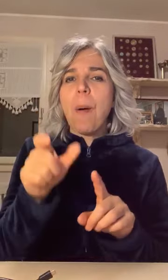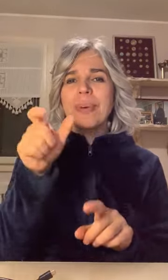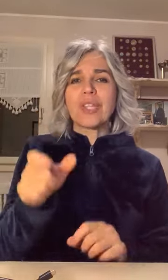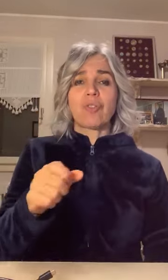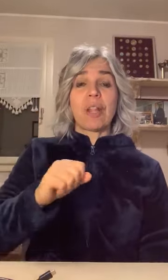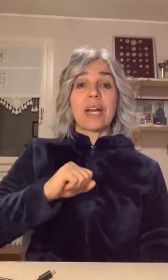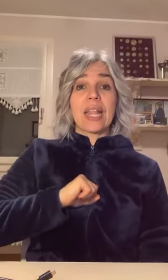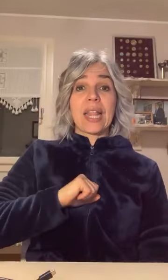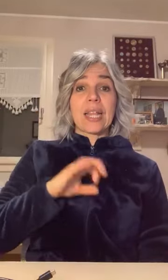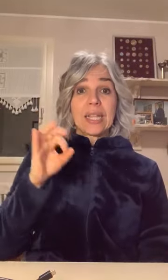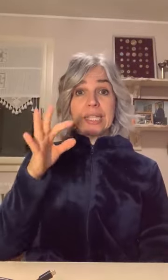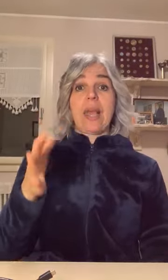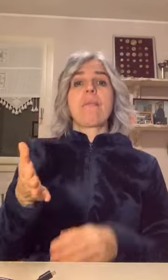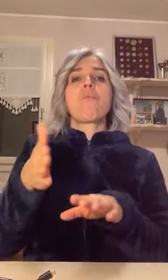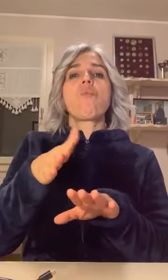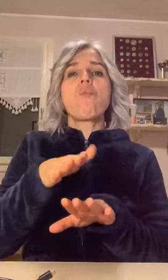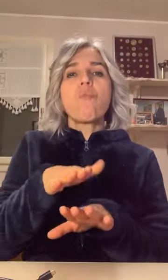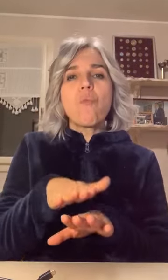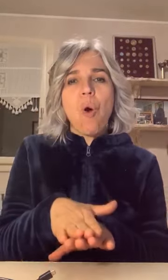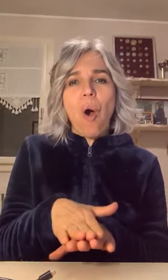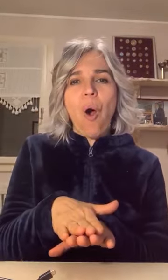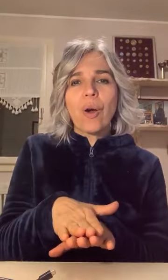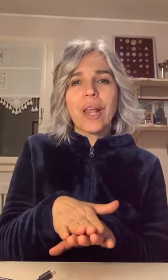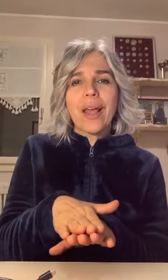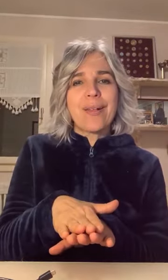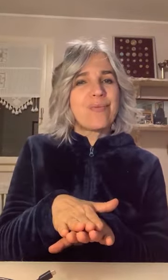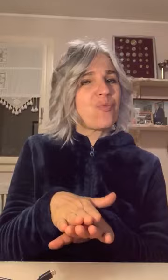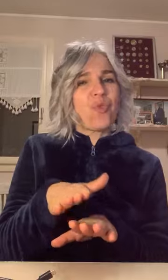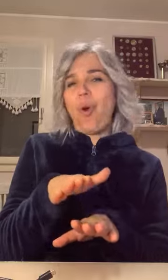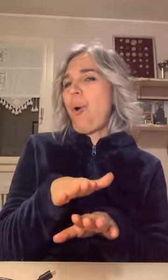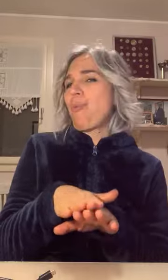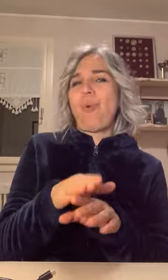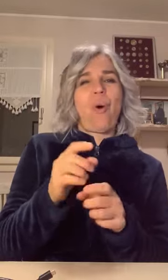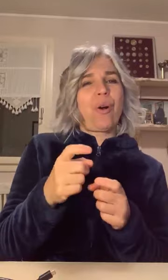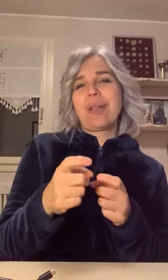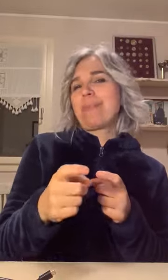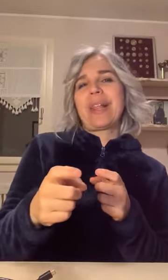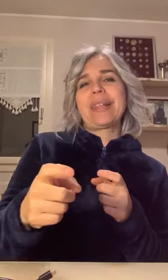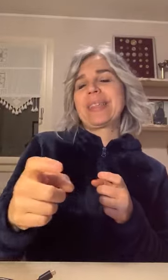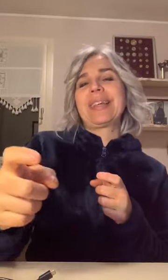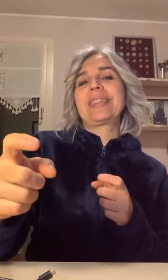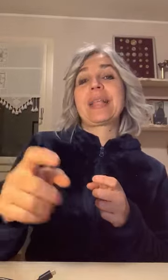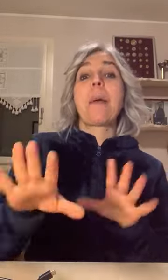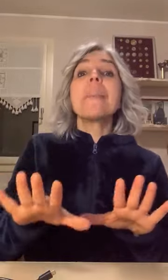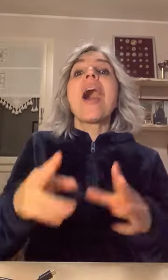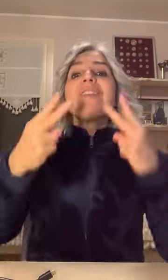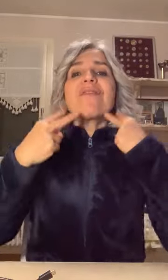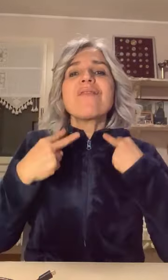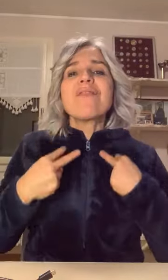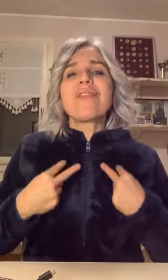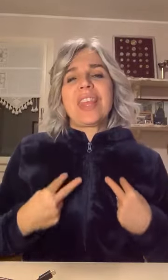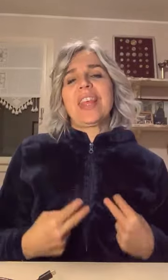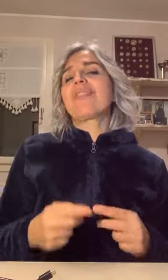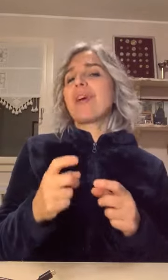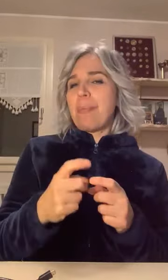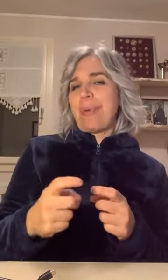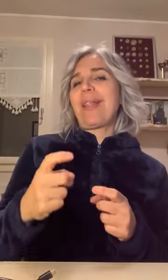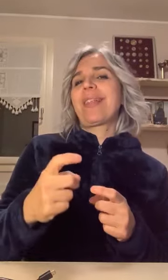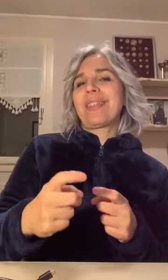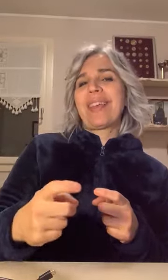può mai immaginare di morire per l'eternità. Quella è la morte, ed è questa quello che il Signore ci dice: non temete coloro che